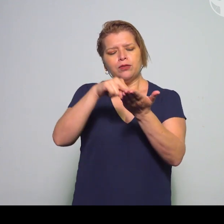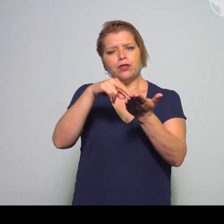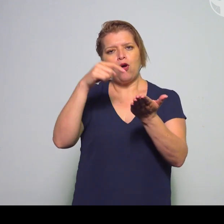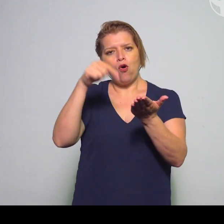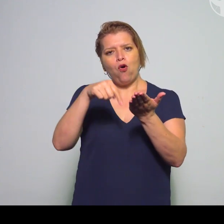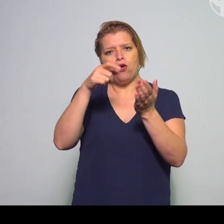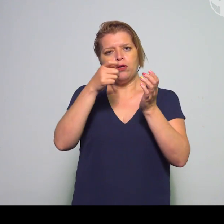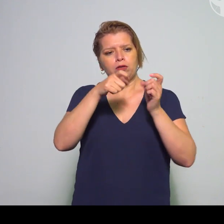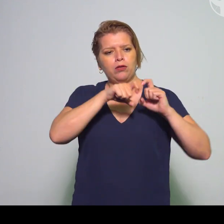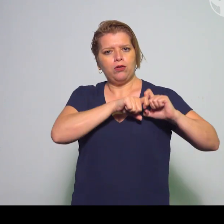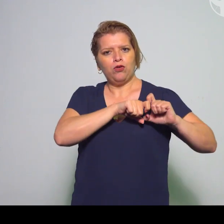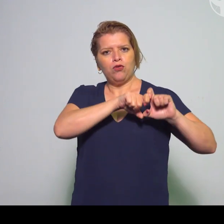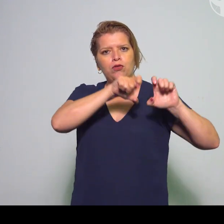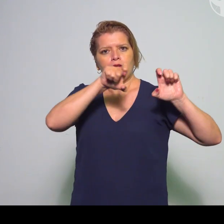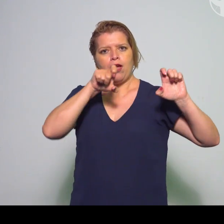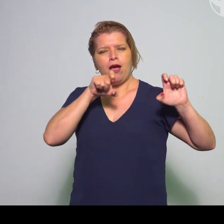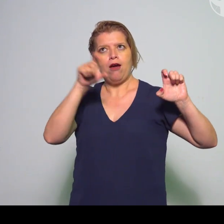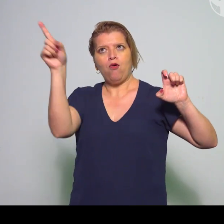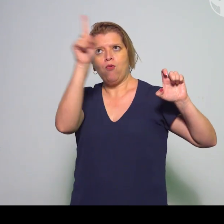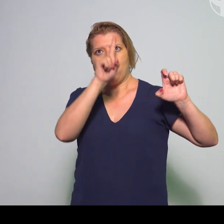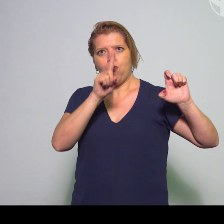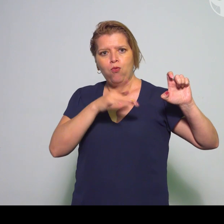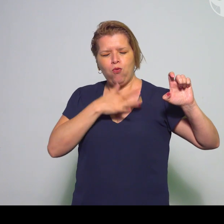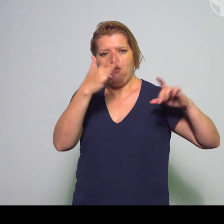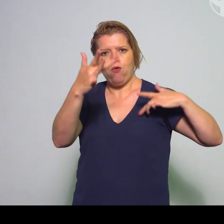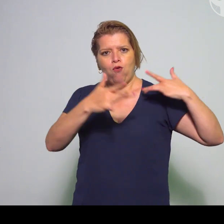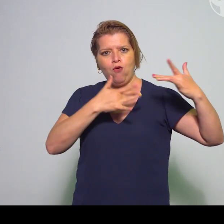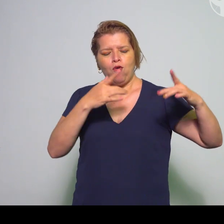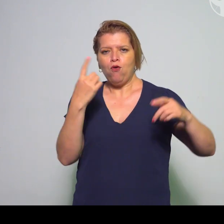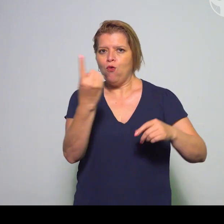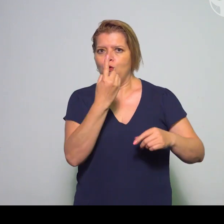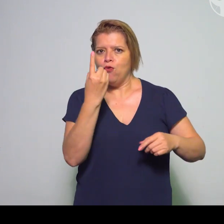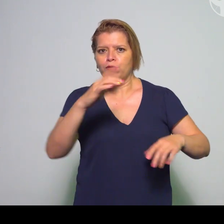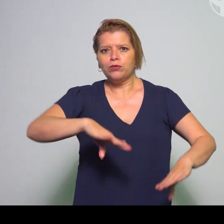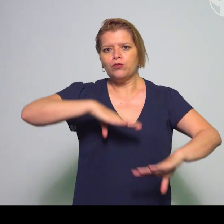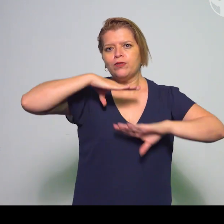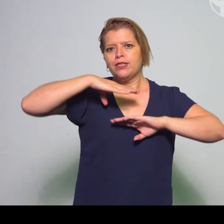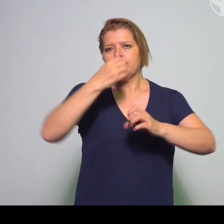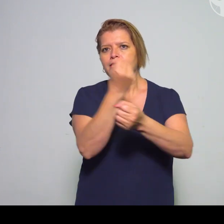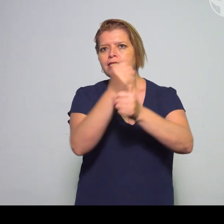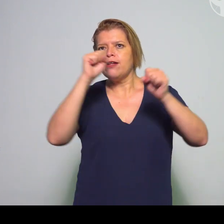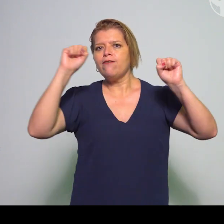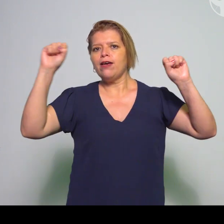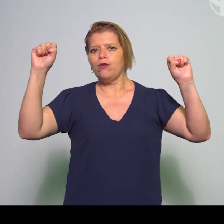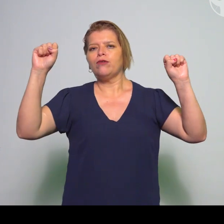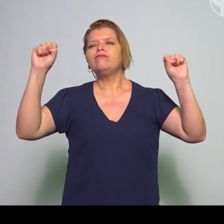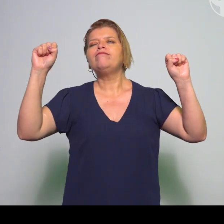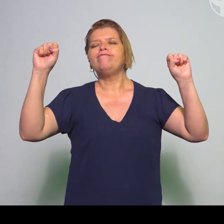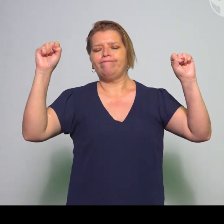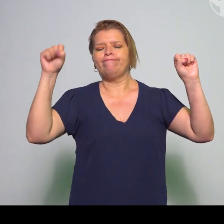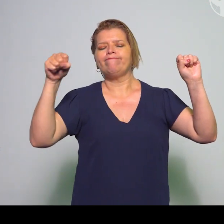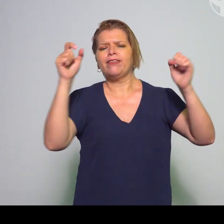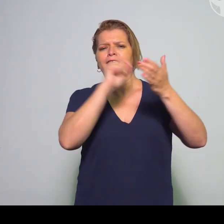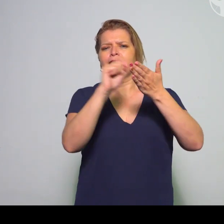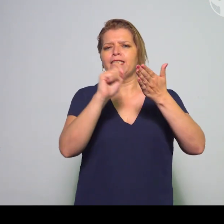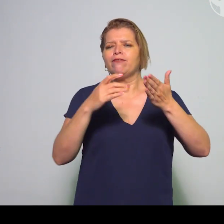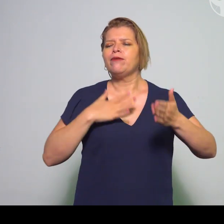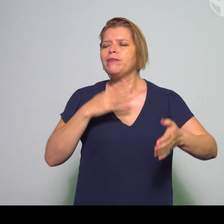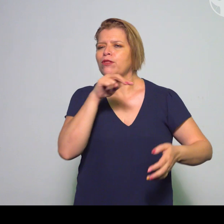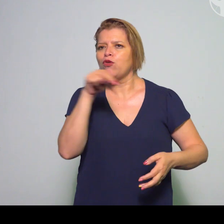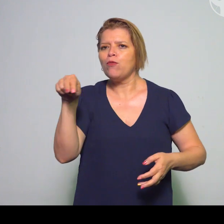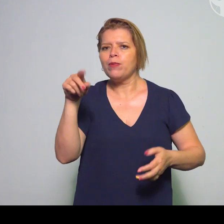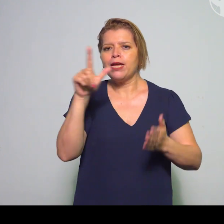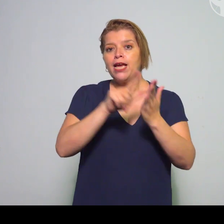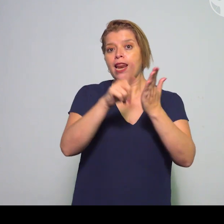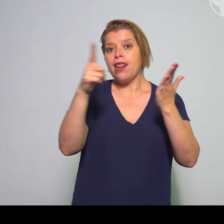resucitaste. Hoy te abro mi corazón y te recibo como mi único y suficiente Salvador. Escribe